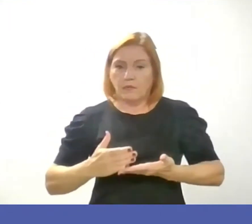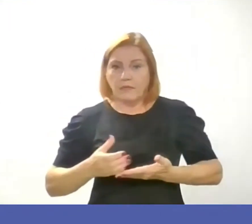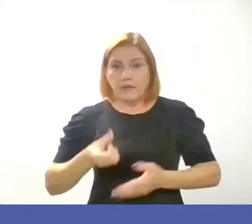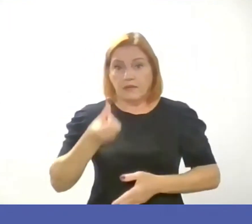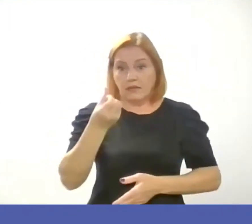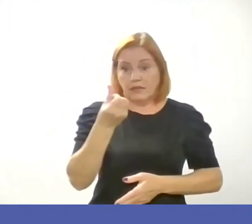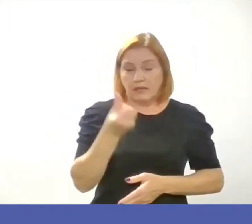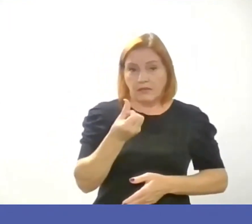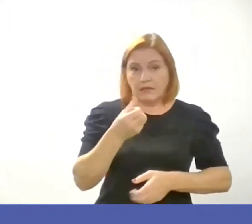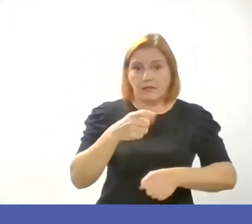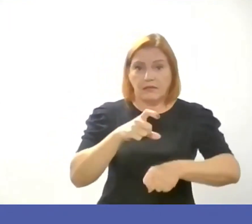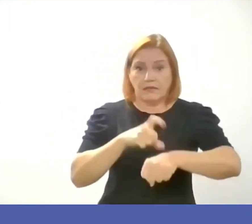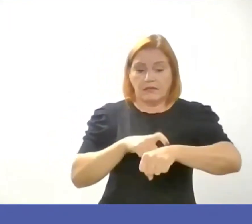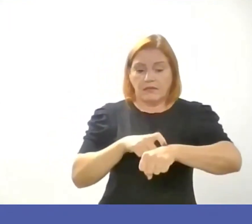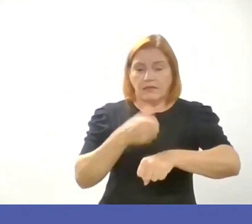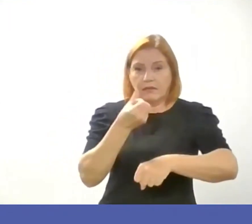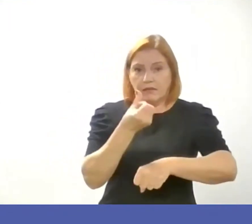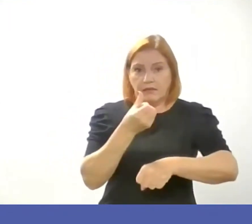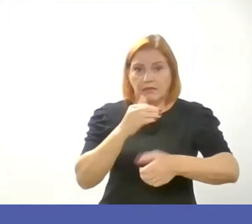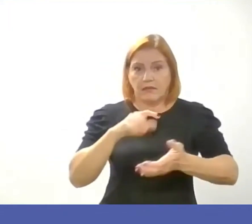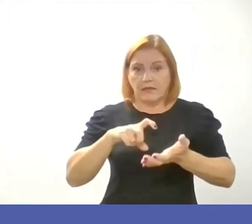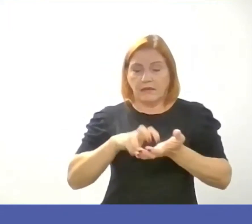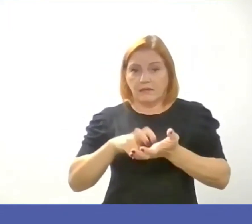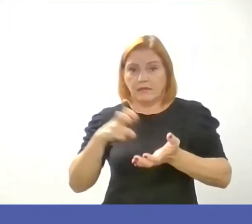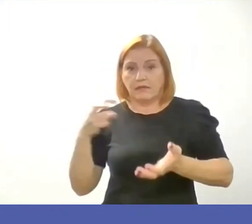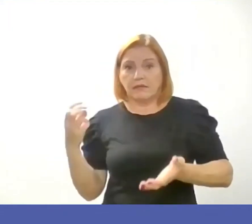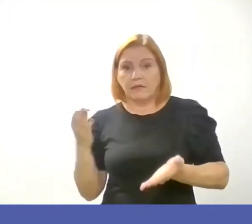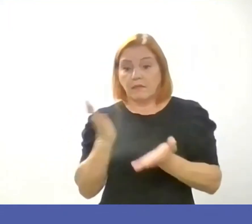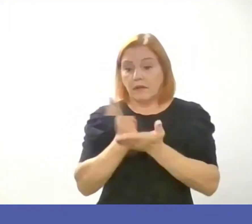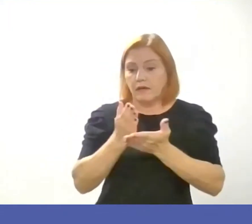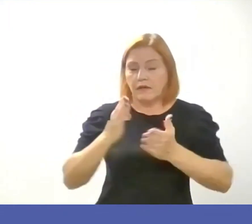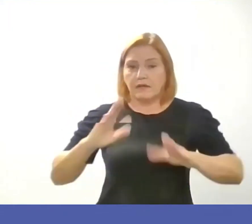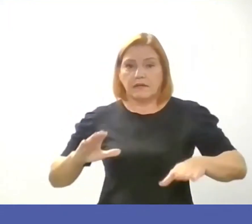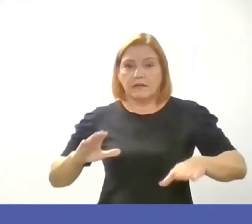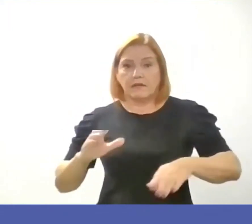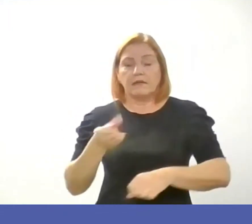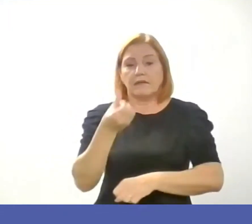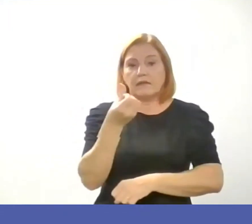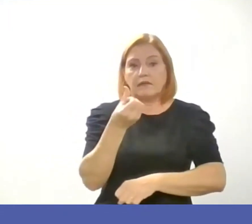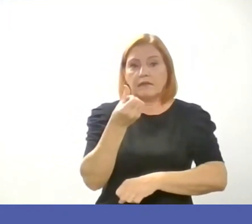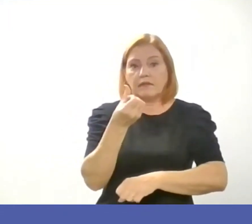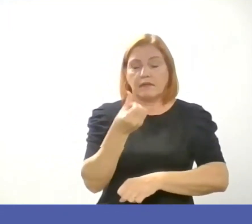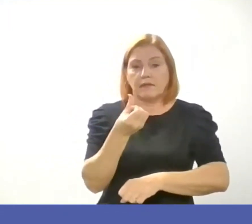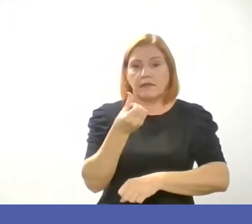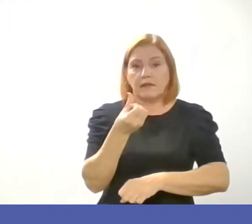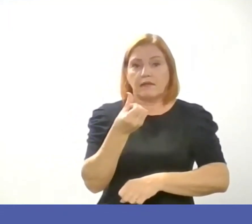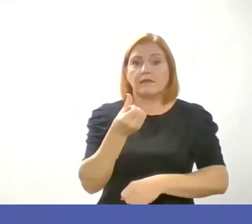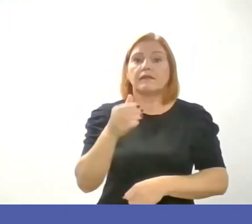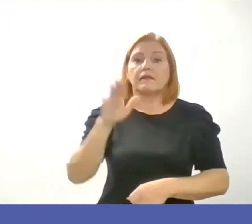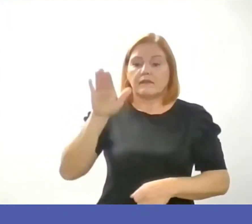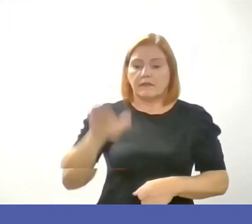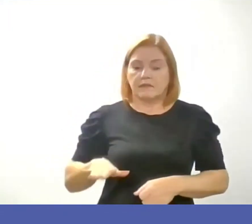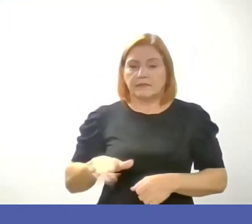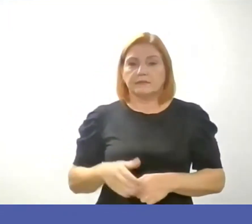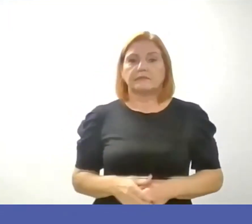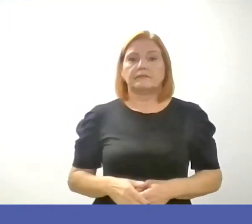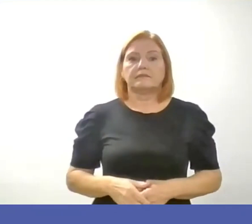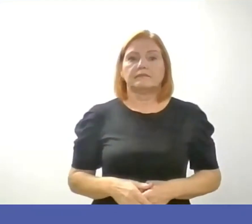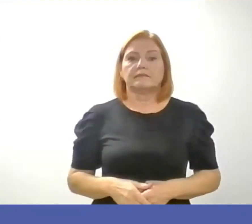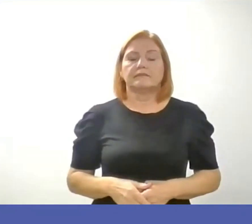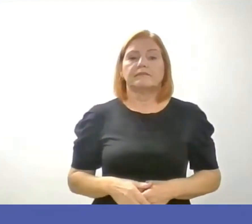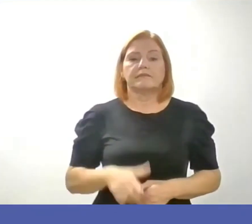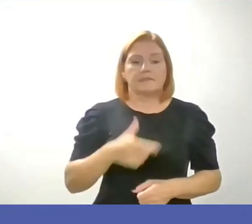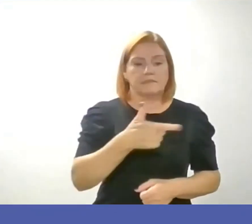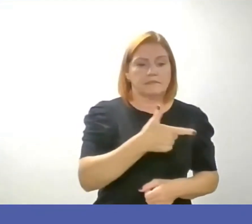São 12 horas ao todo. E essas 12 horas, nós vimos que o nosso Senhor dividiu essas